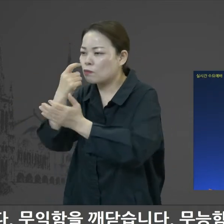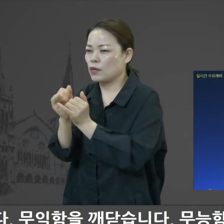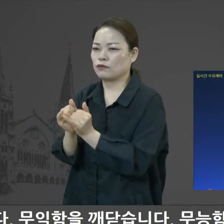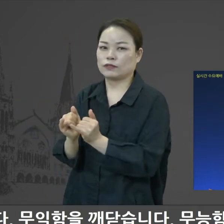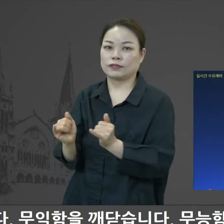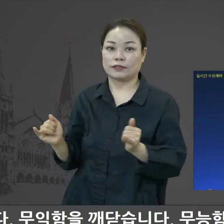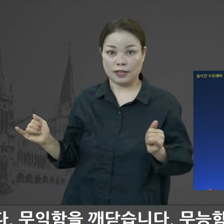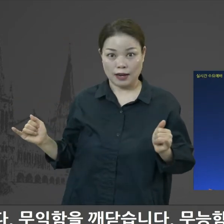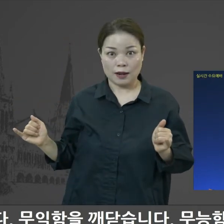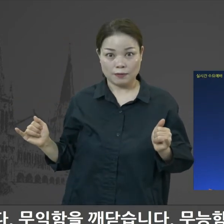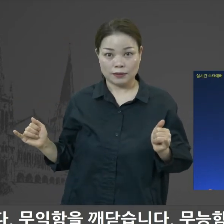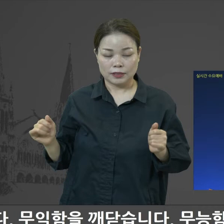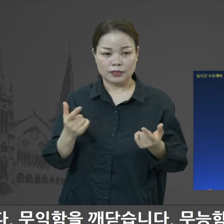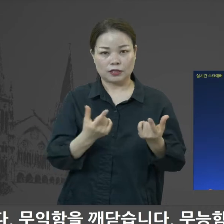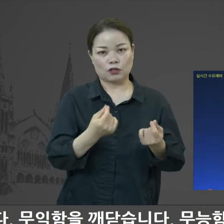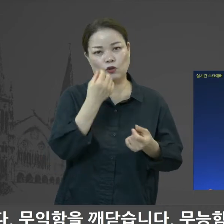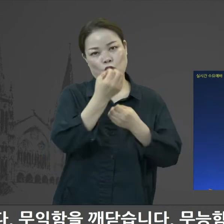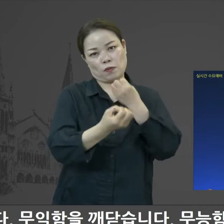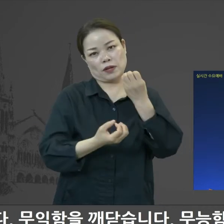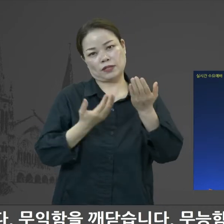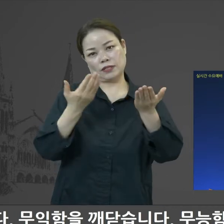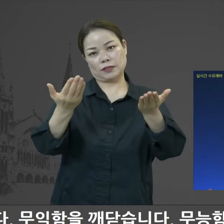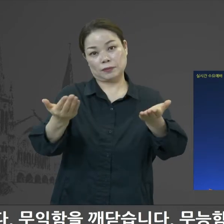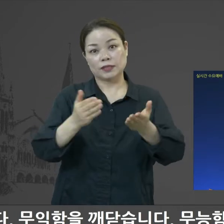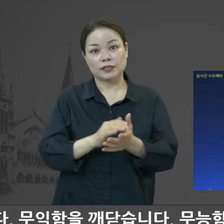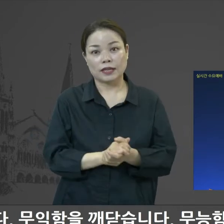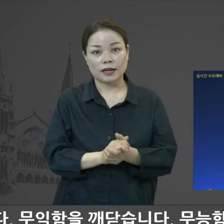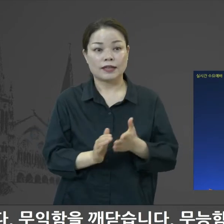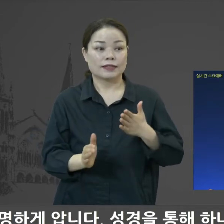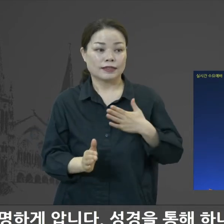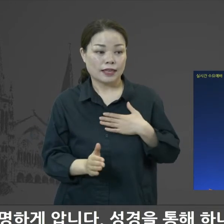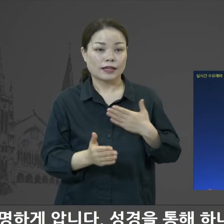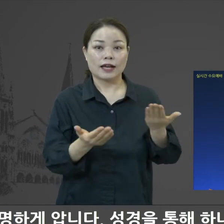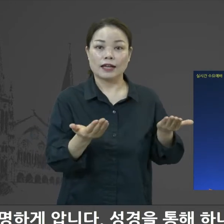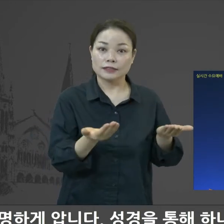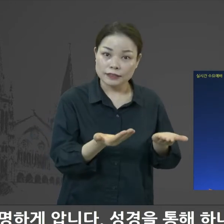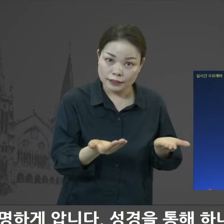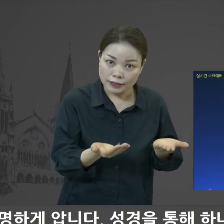사람은 이런 고백이 됩니다. 나옵니다. 내가 하는 이